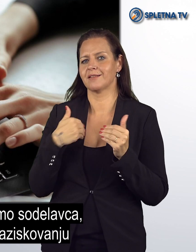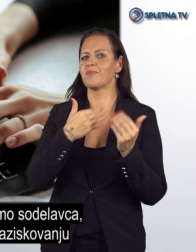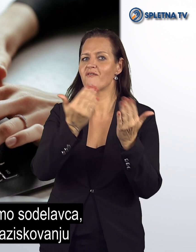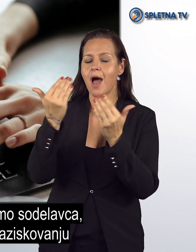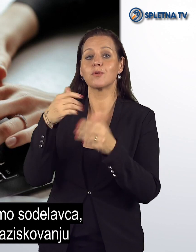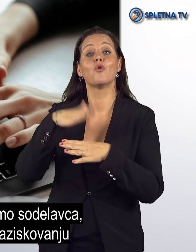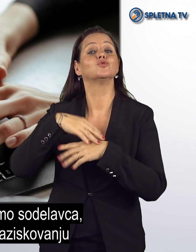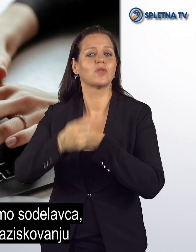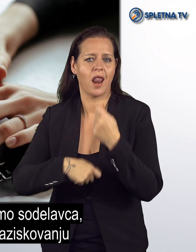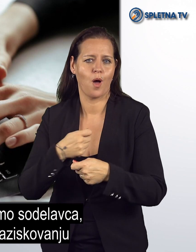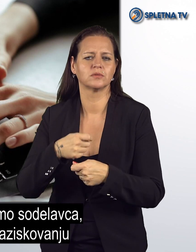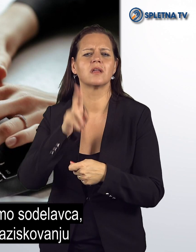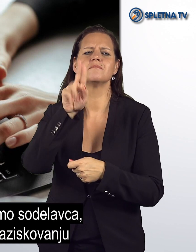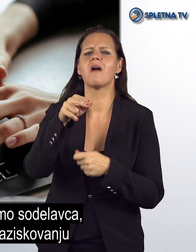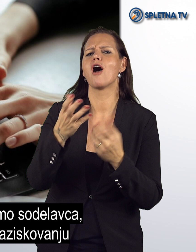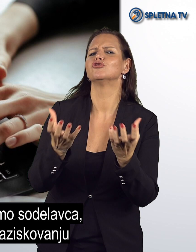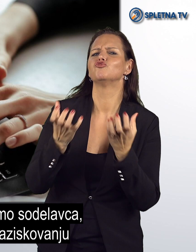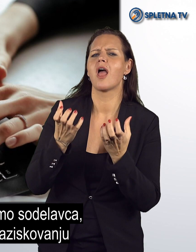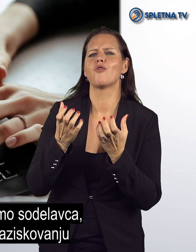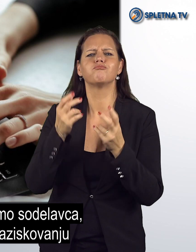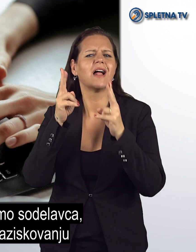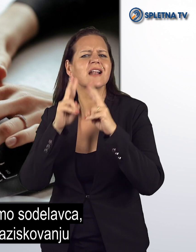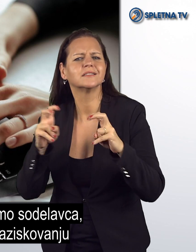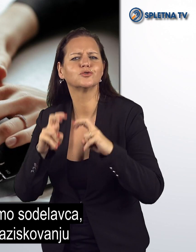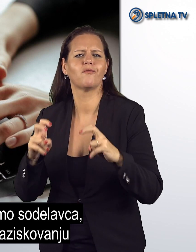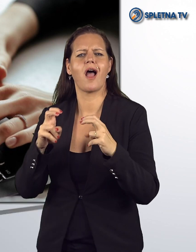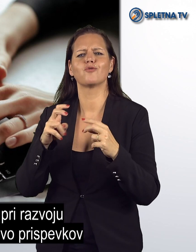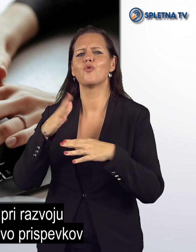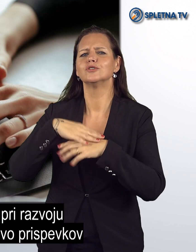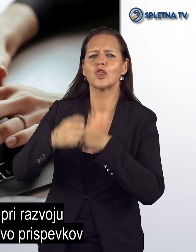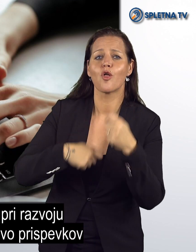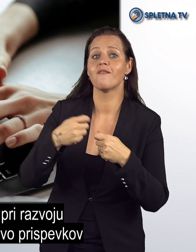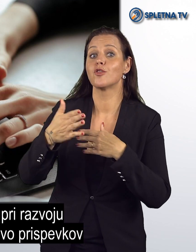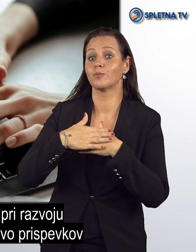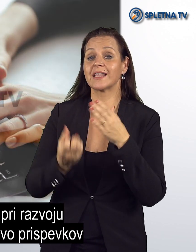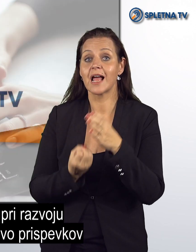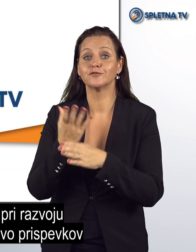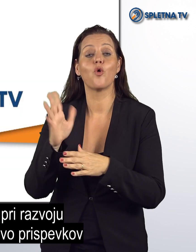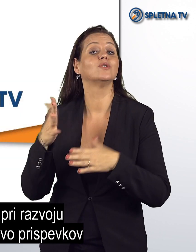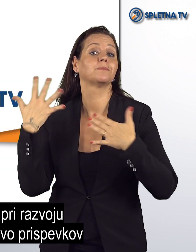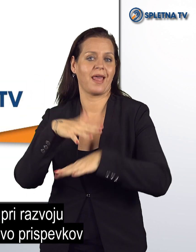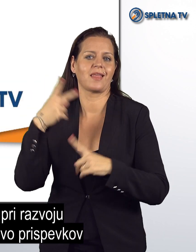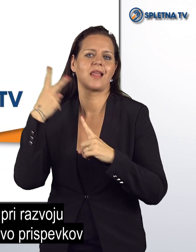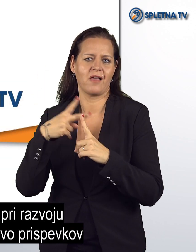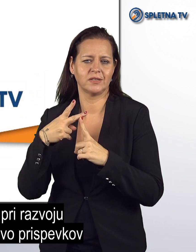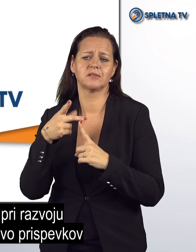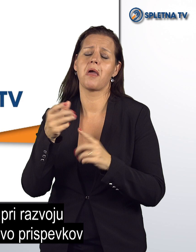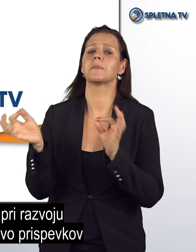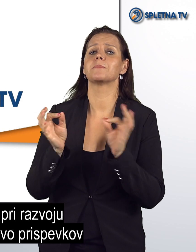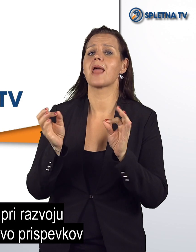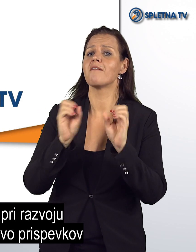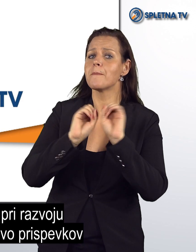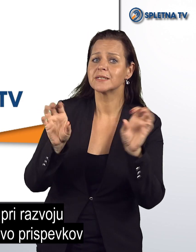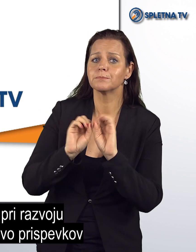Vabimo torej sodelavca, ki ima željo po raziskovanju in sodelovanju pri razvoju spletne TV, pripravo prispevkov in vsebin